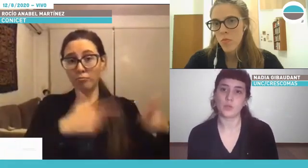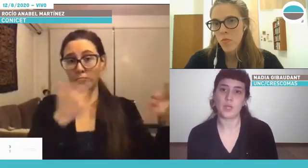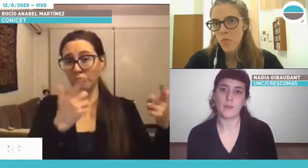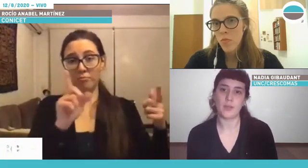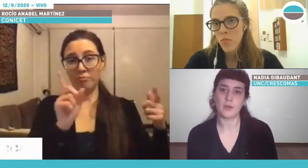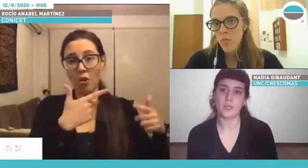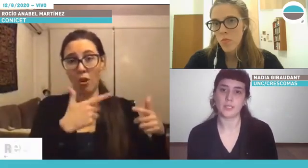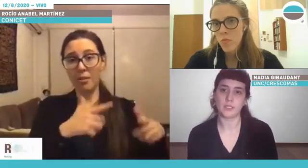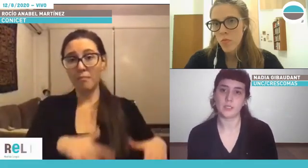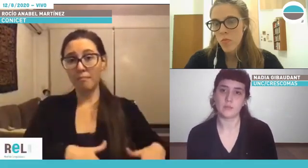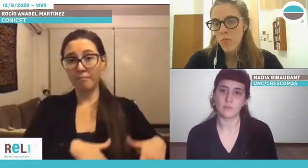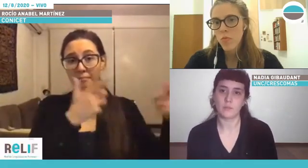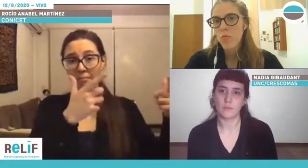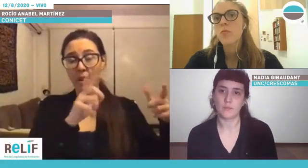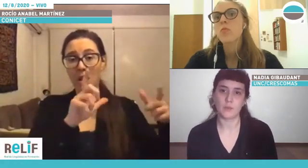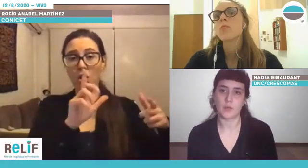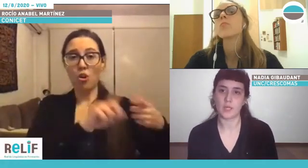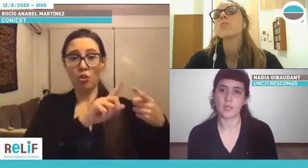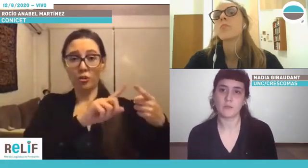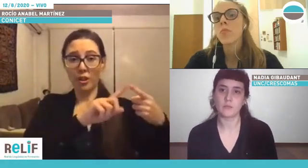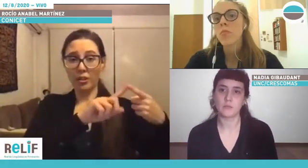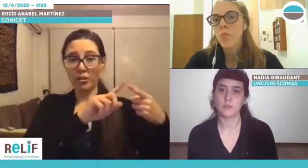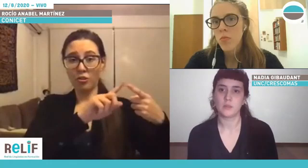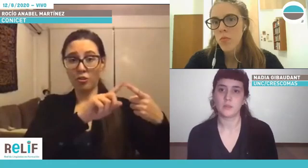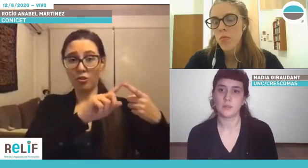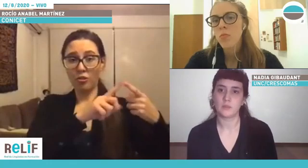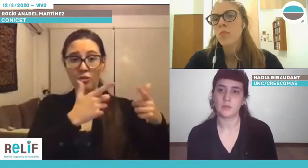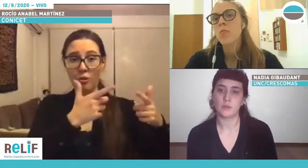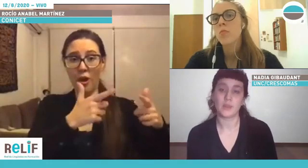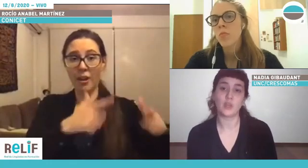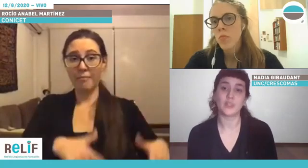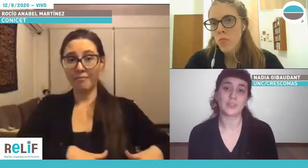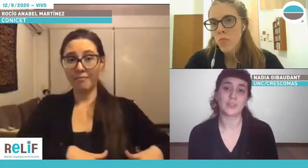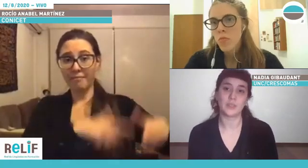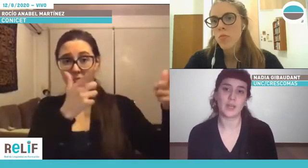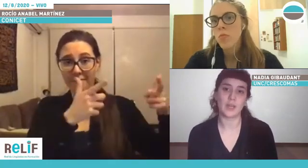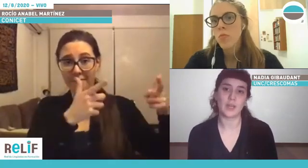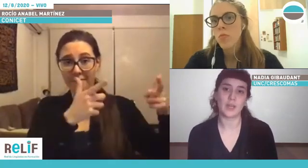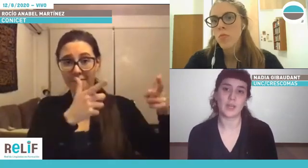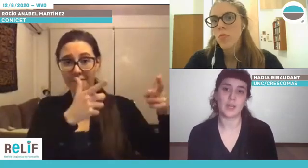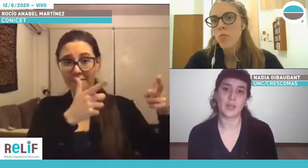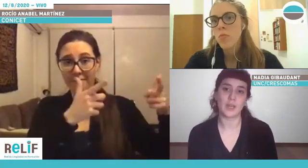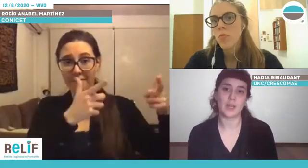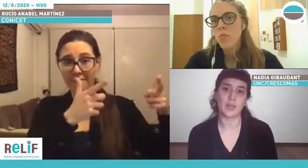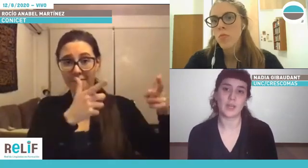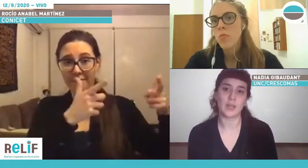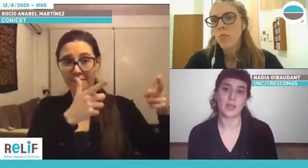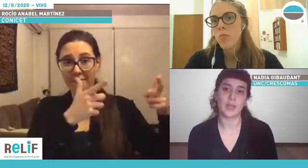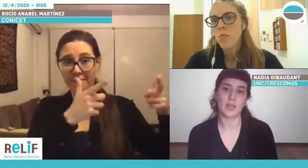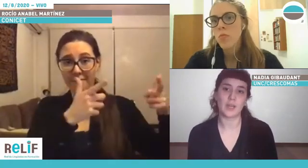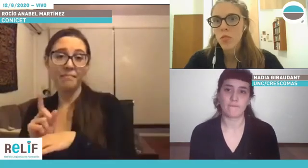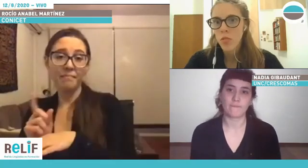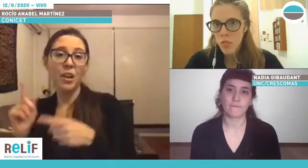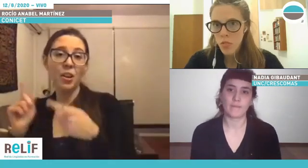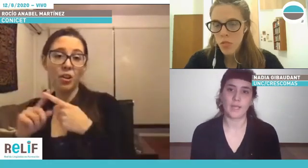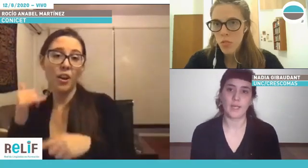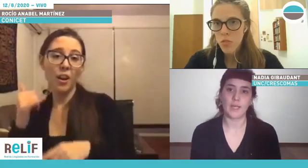no uso las manos así. No hay contacto entre las manos. Claro.